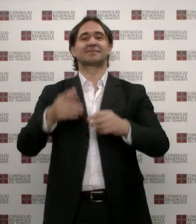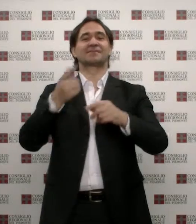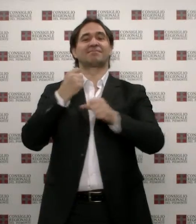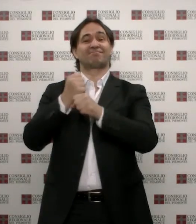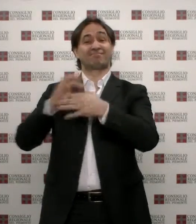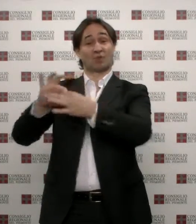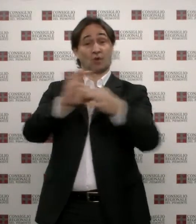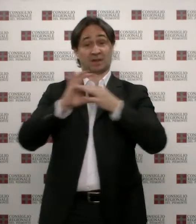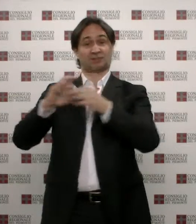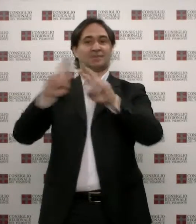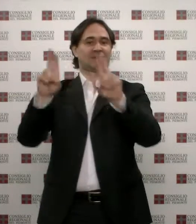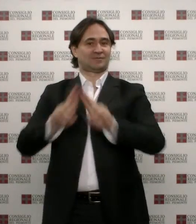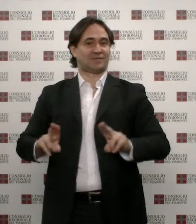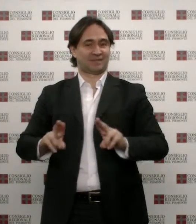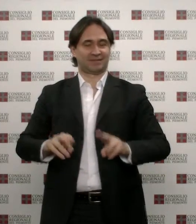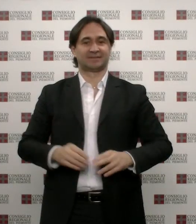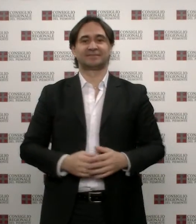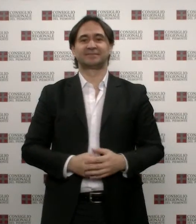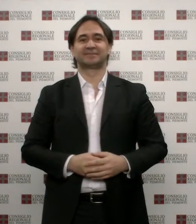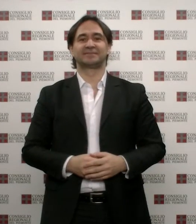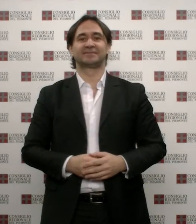Cooperazione internazionale.